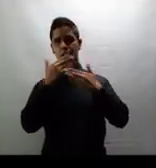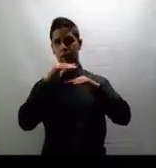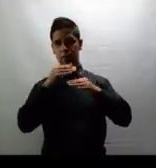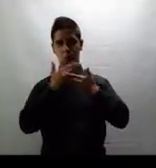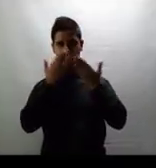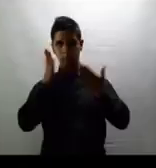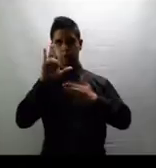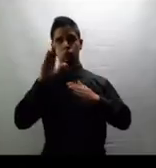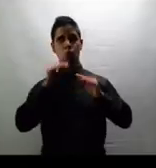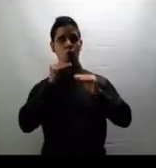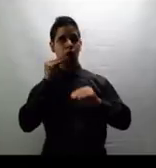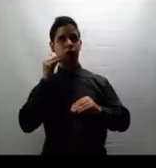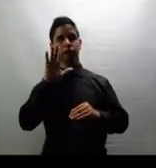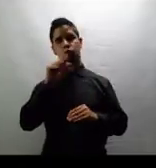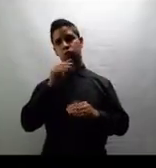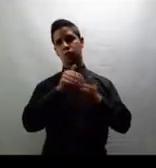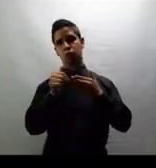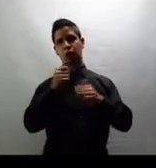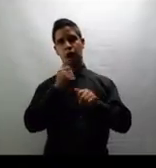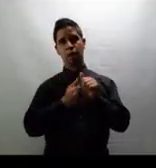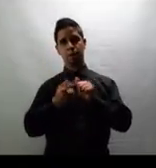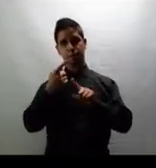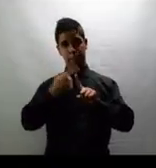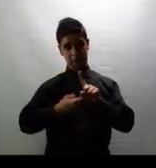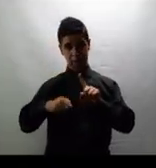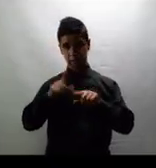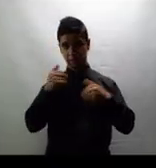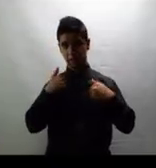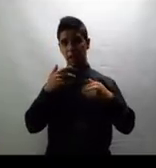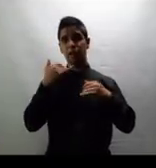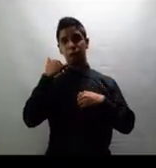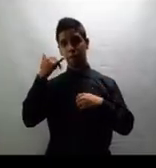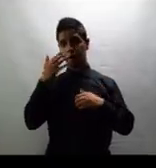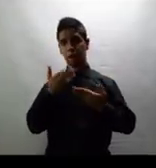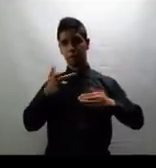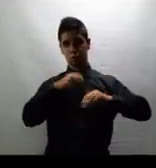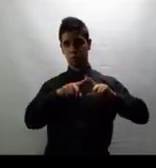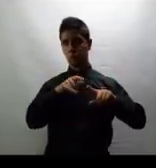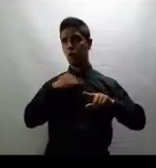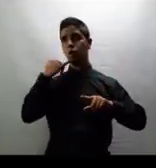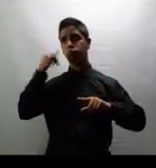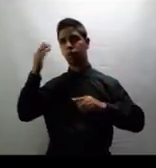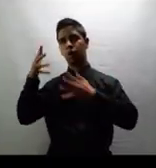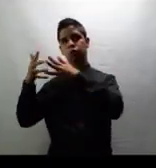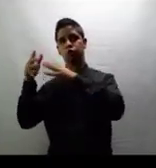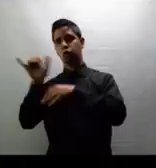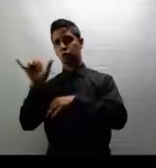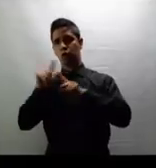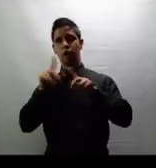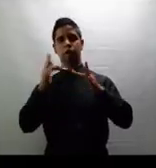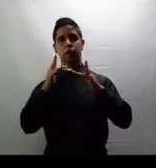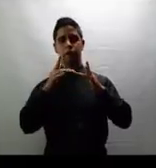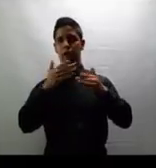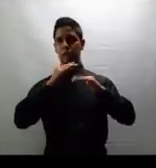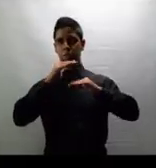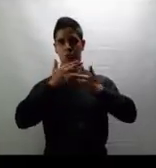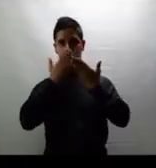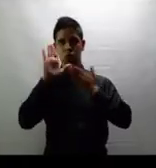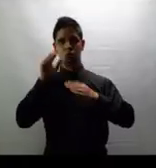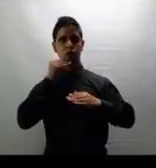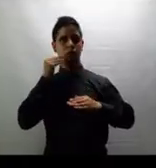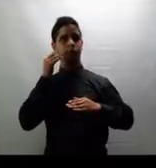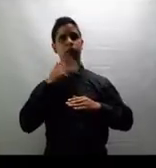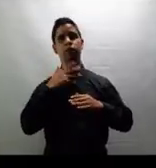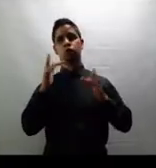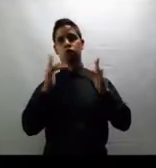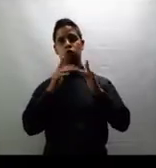desde 50 dólares al mes tienes llamadas ilimitadas de puerto rico larga distancia eeuu internet ilimitado en tu casa y conexión wifi